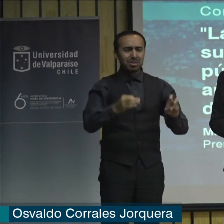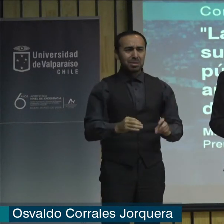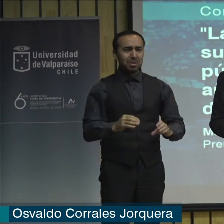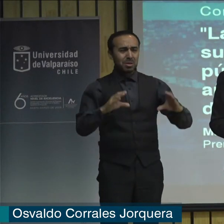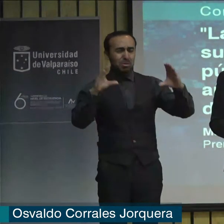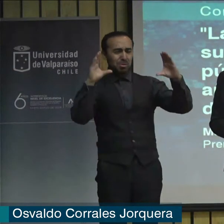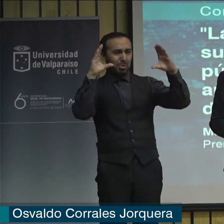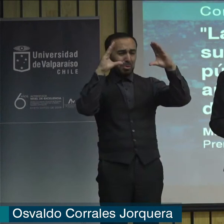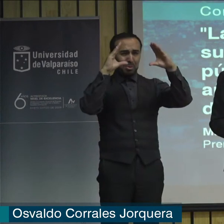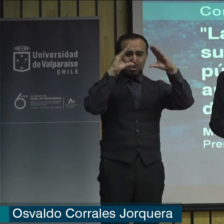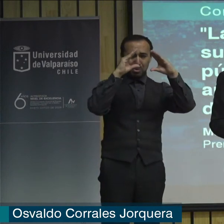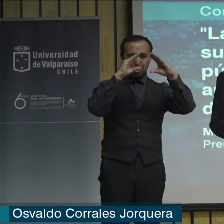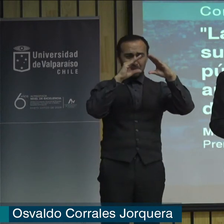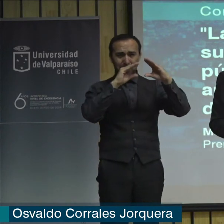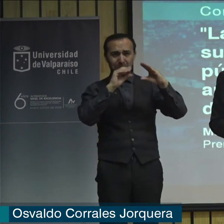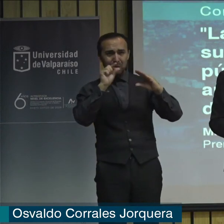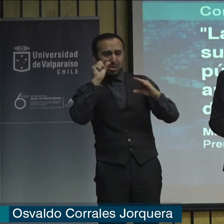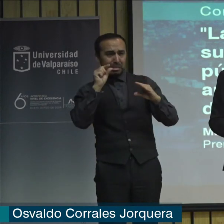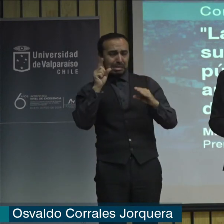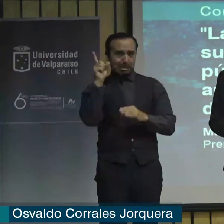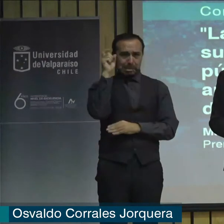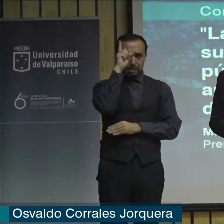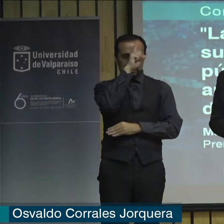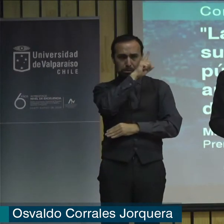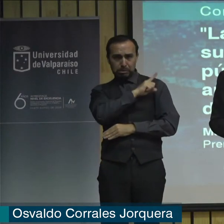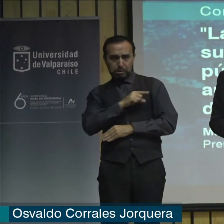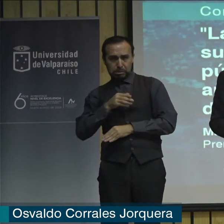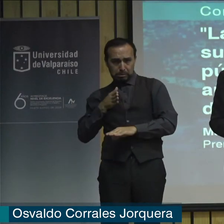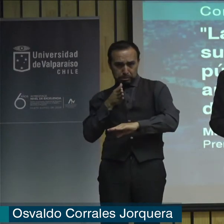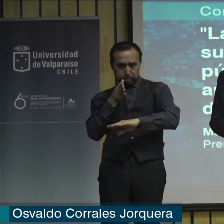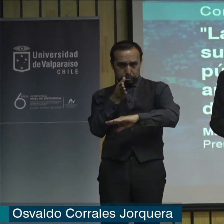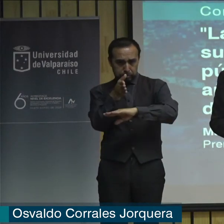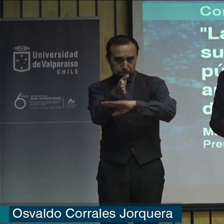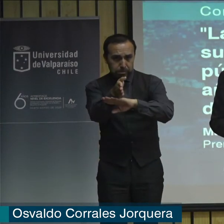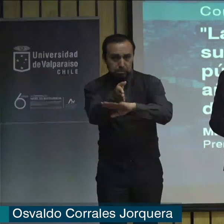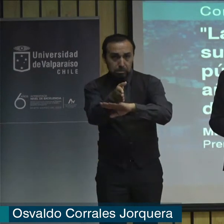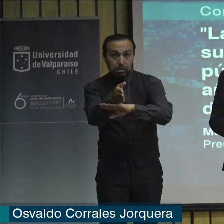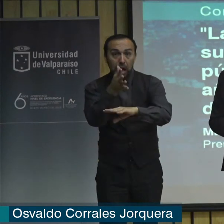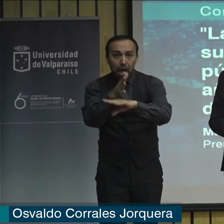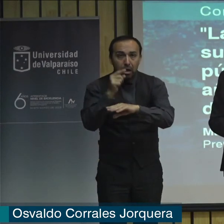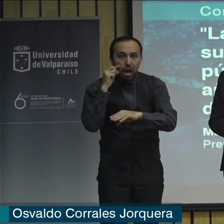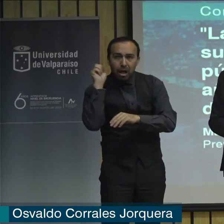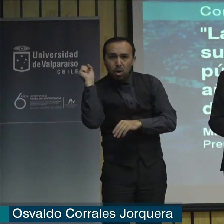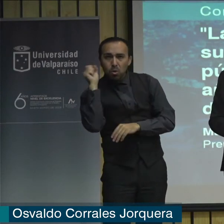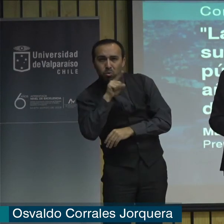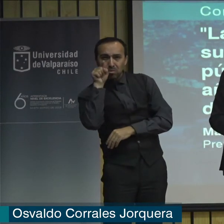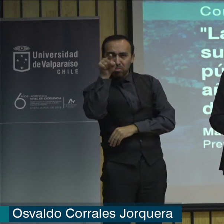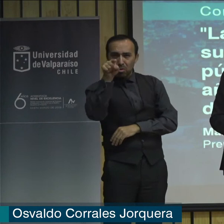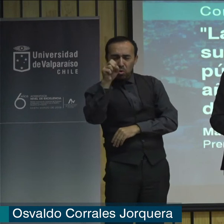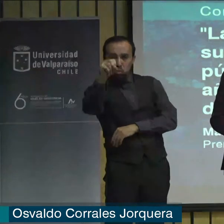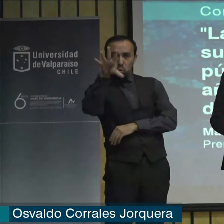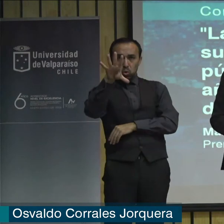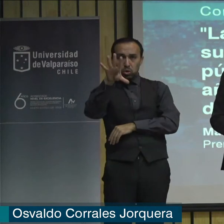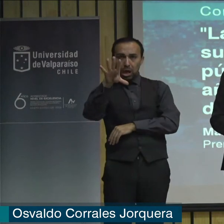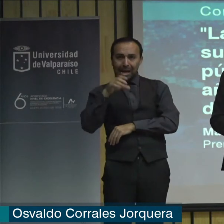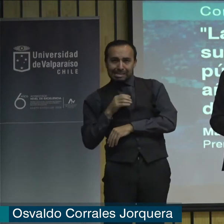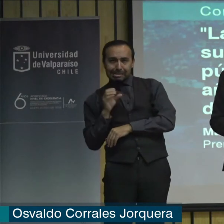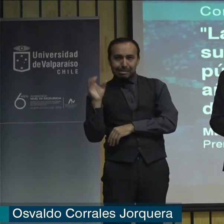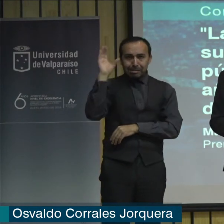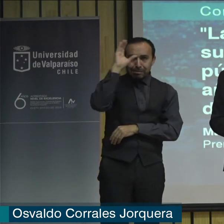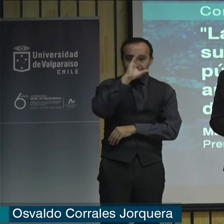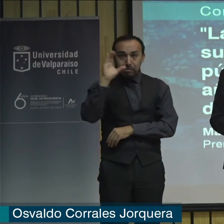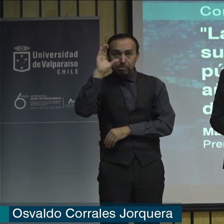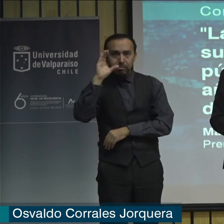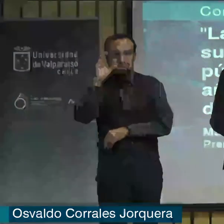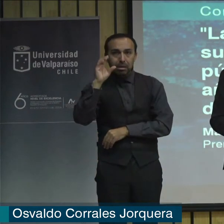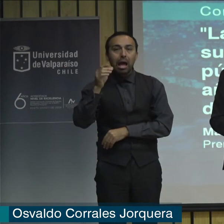que sus predecesores se vieron forzado a cruzar durante el transcurso de su vida había luz una brillante luz al final en cambio Ahora hay un